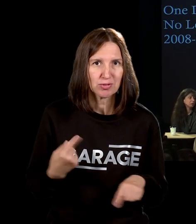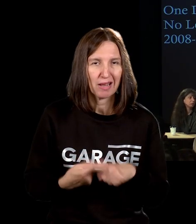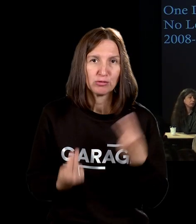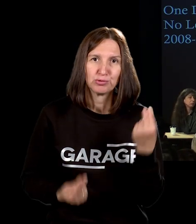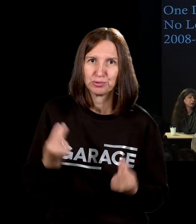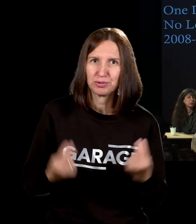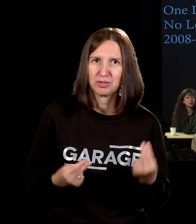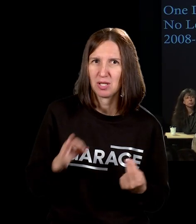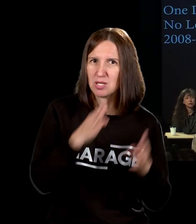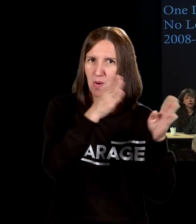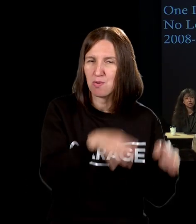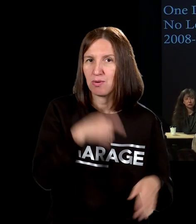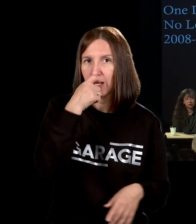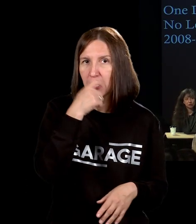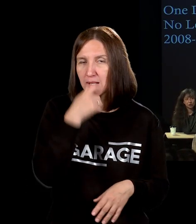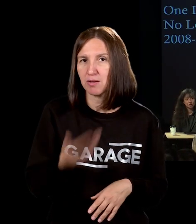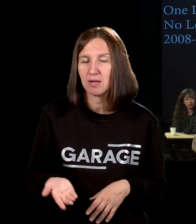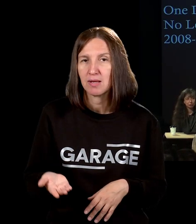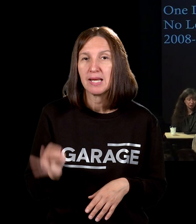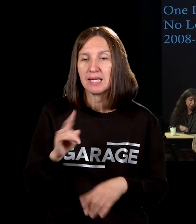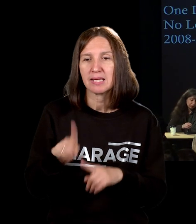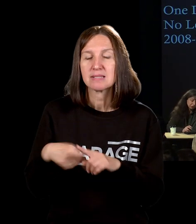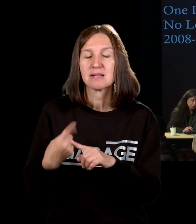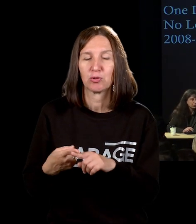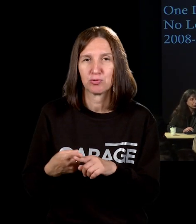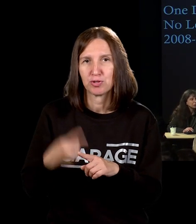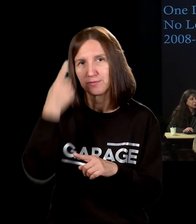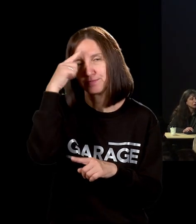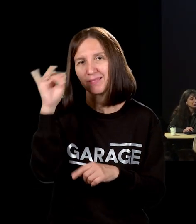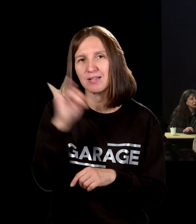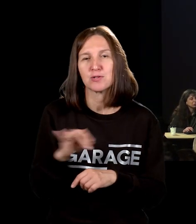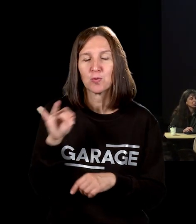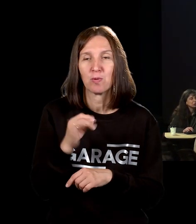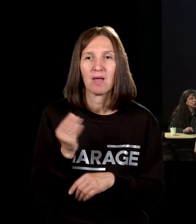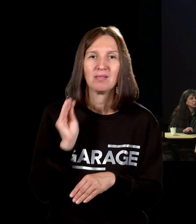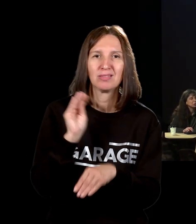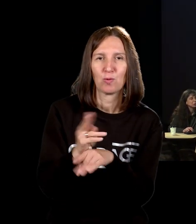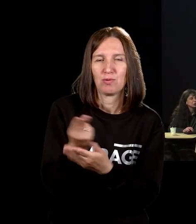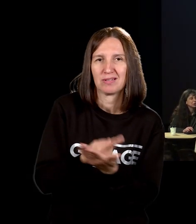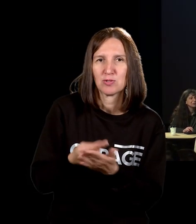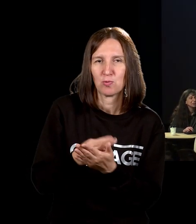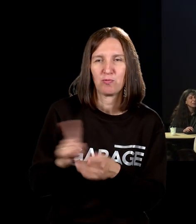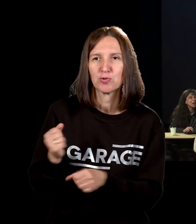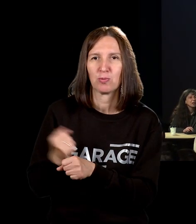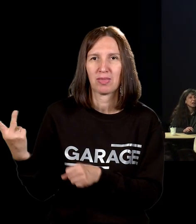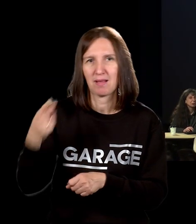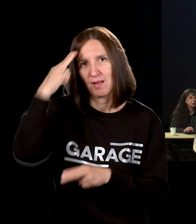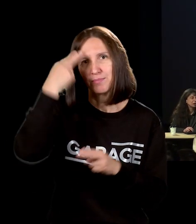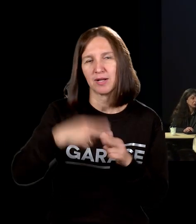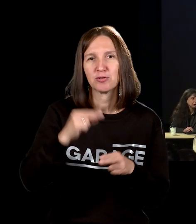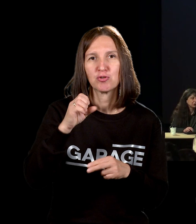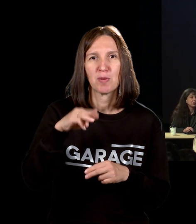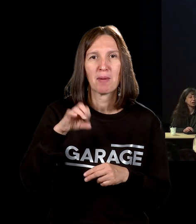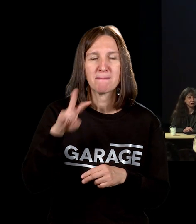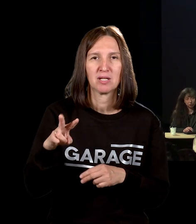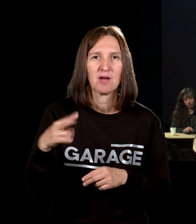это викторианские портреты настоящие, которые они вот таким всяким удивительным образом дорисовали. То есть